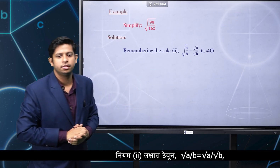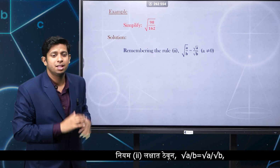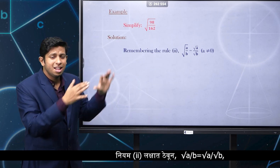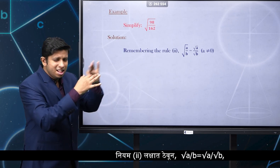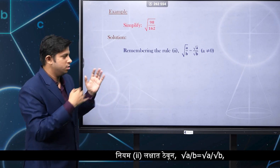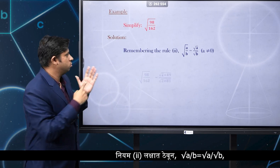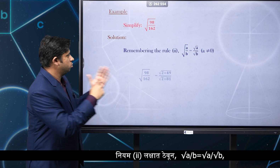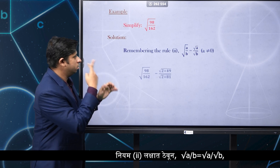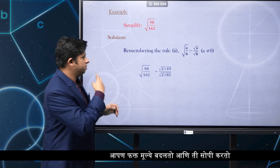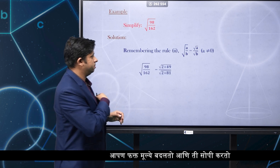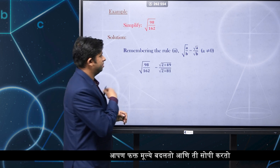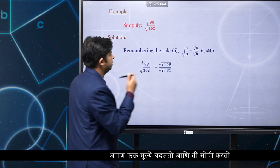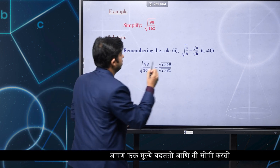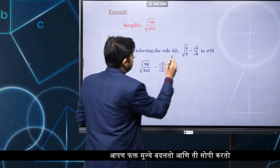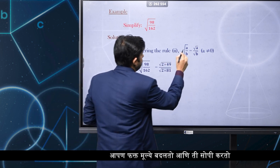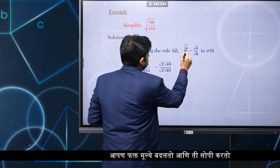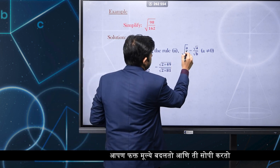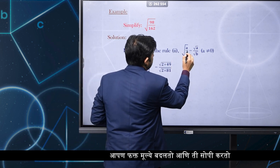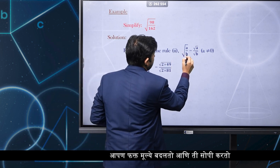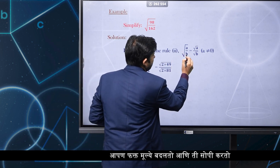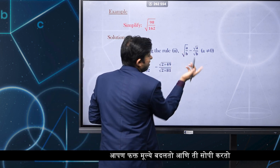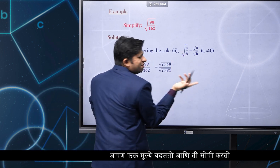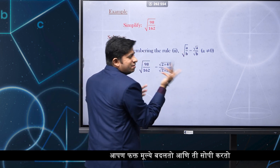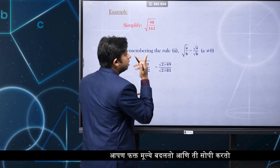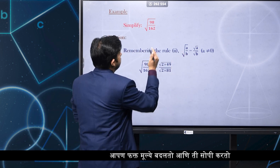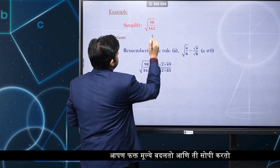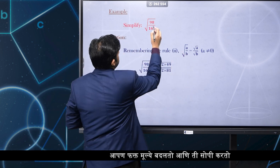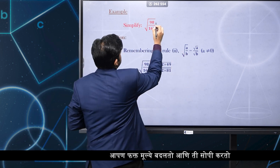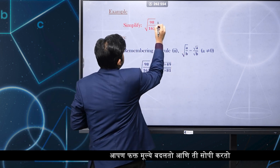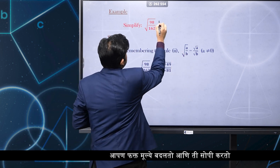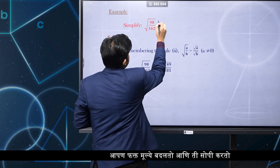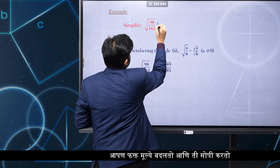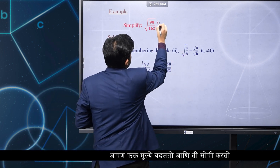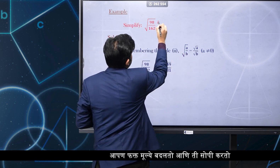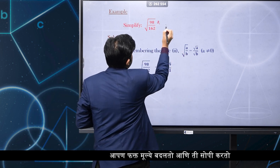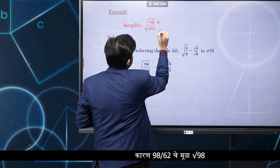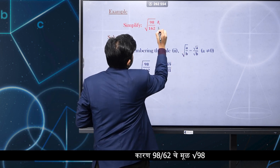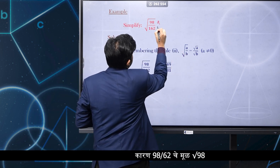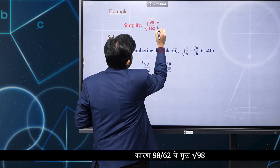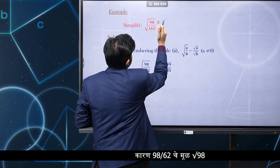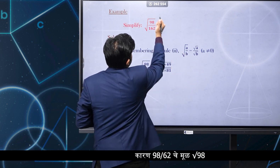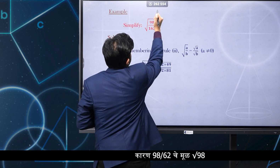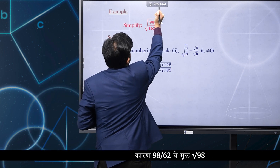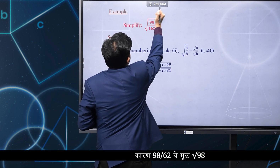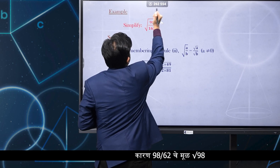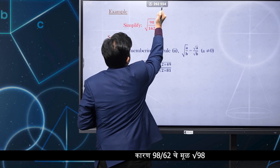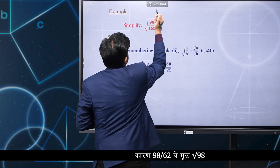बरोबर 0 नसतो. आपण फक्त मूल्ये बदलतो आणि ती सोपी करतो. कारण 98/62 चे